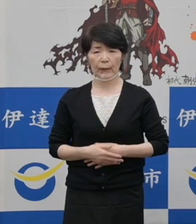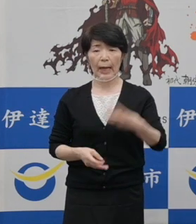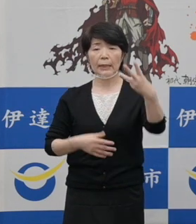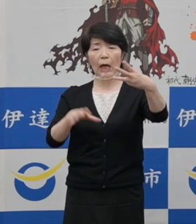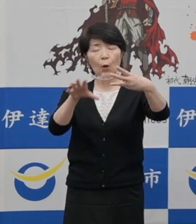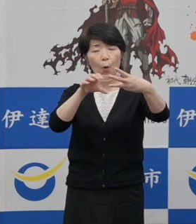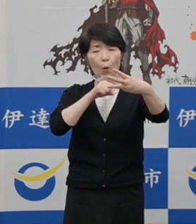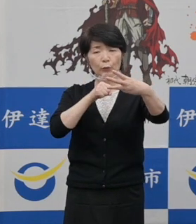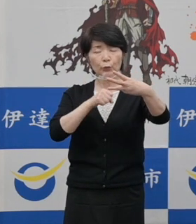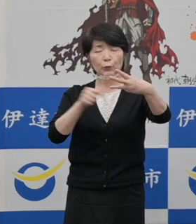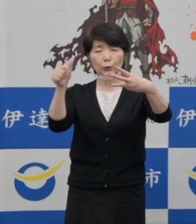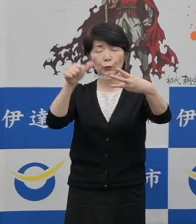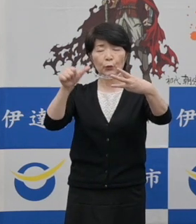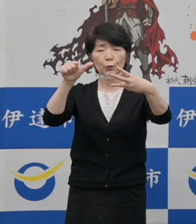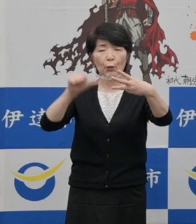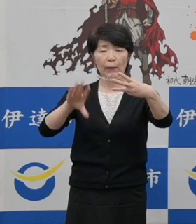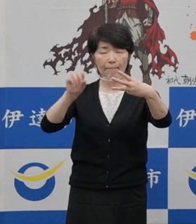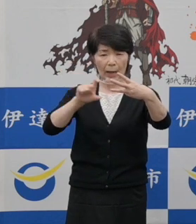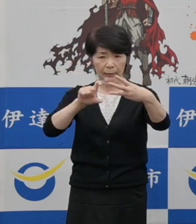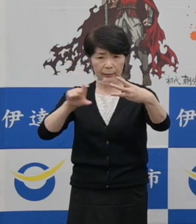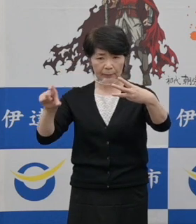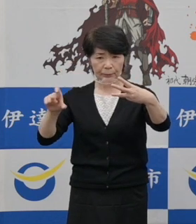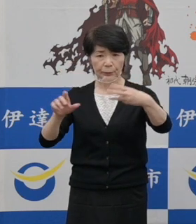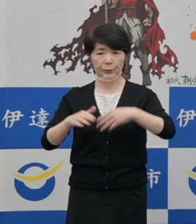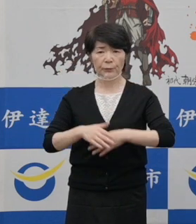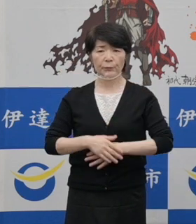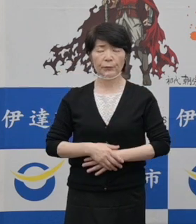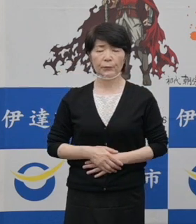億5617万4000円です。